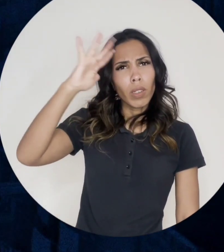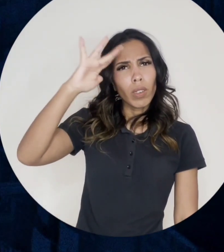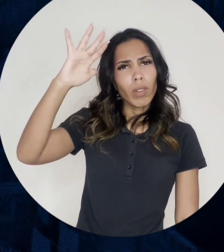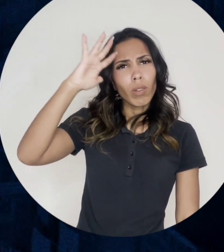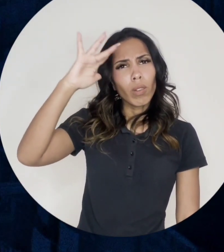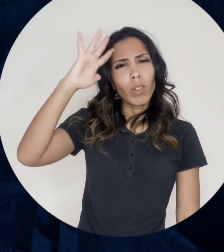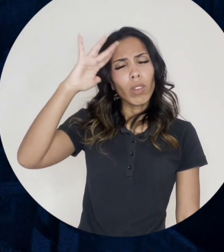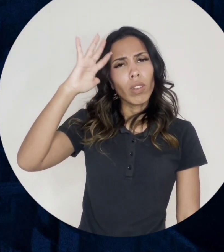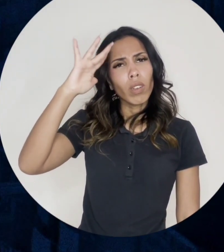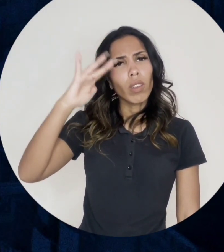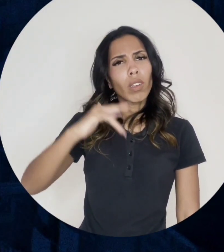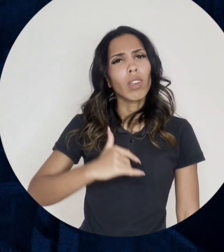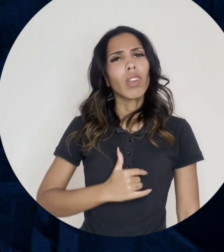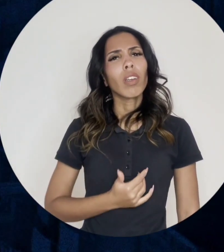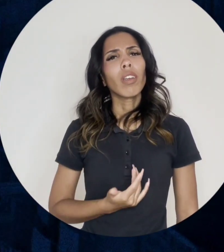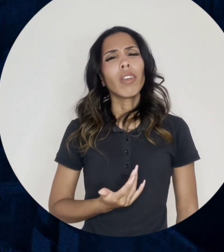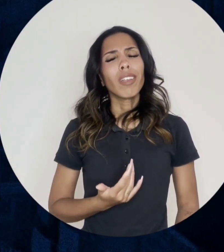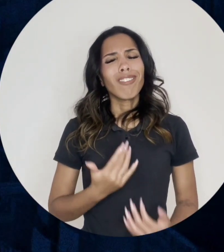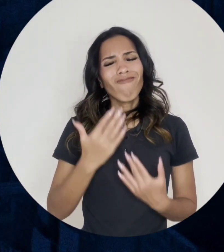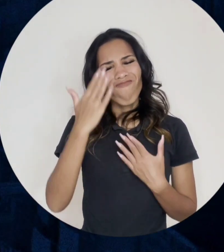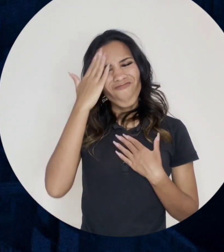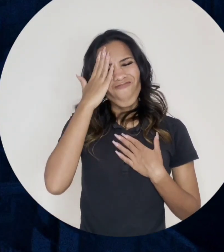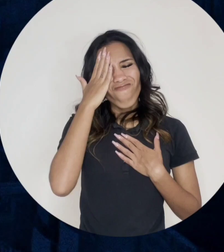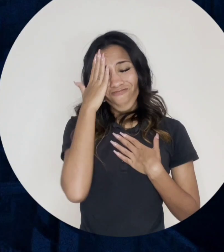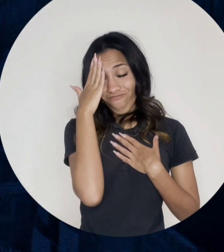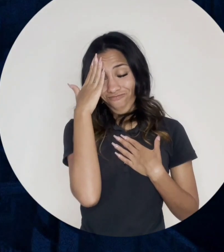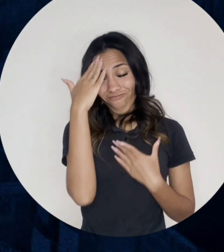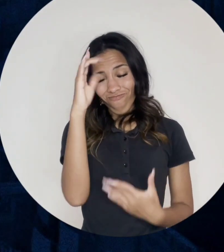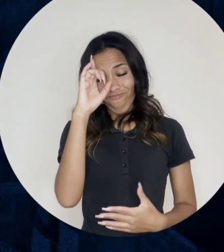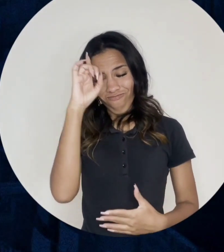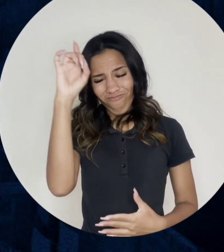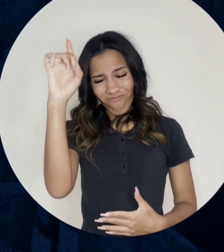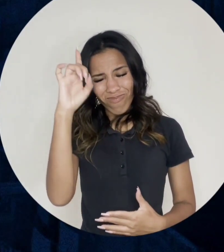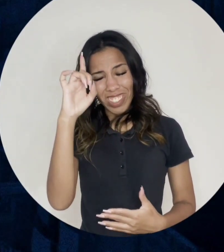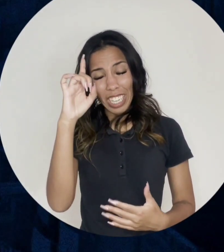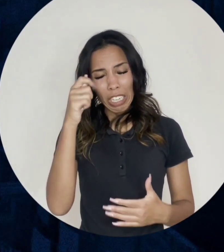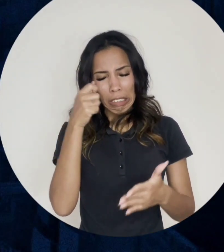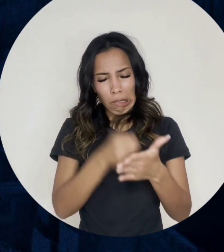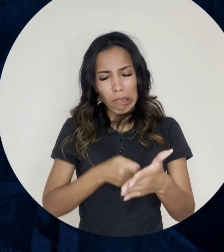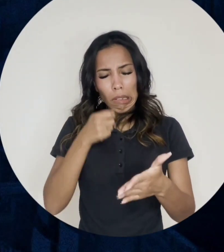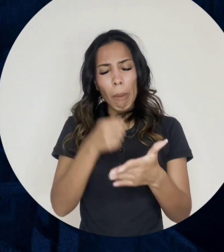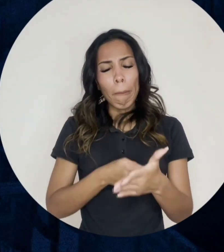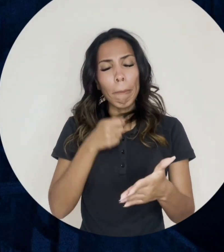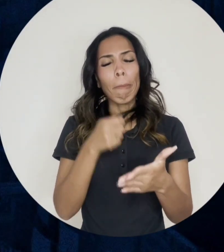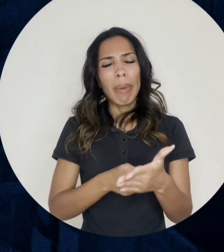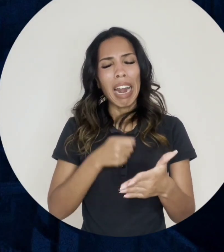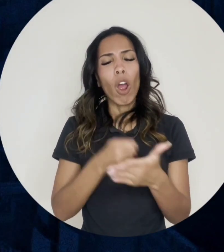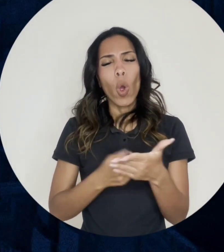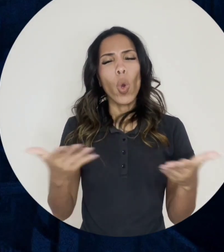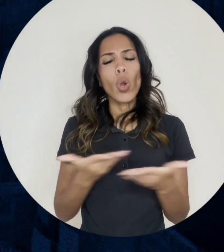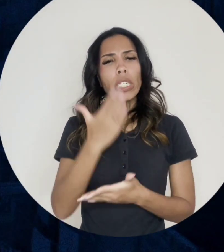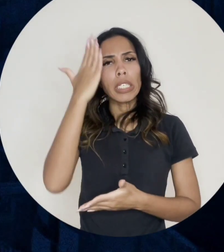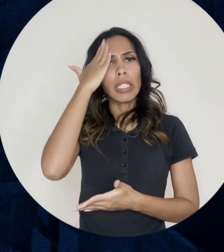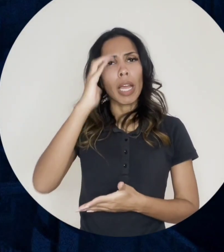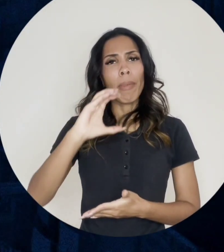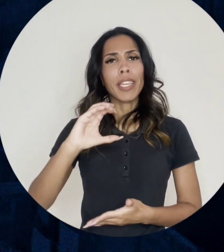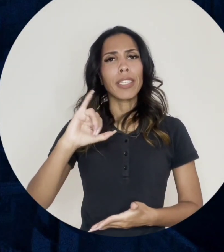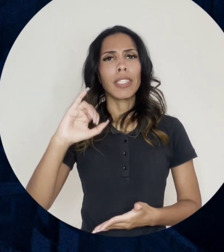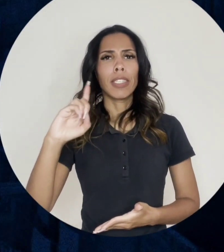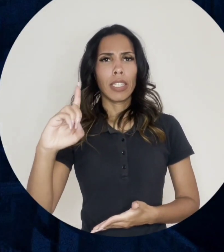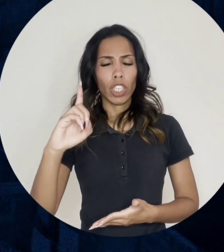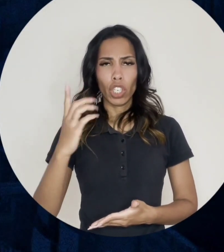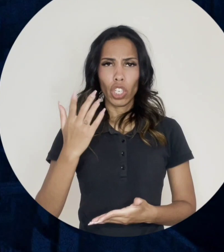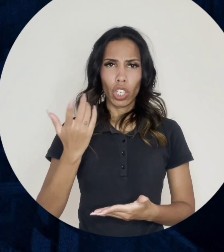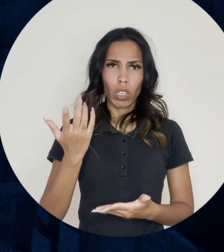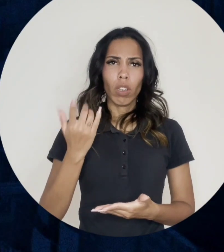graças a Deus, briguei muito para isso ser aceito como uma doença. Minha mãe já não podia trabalhar, porque